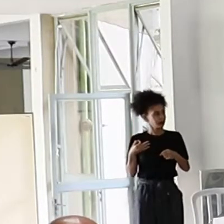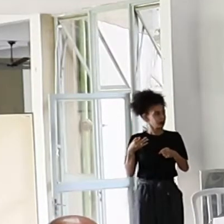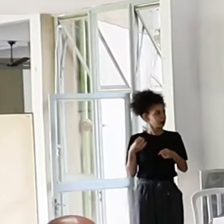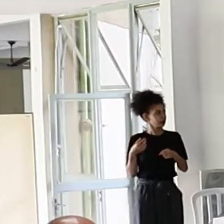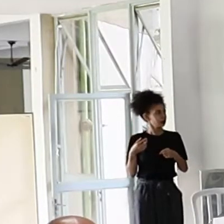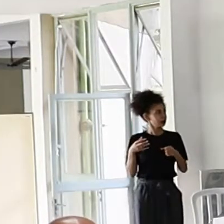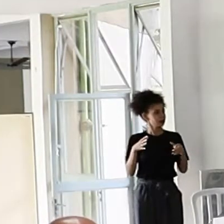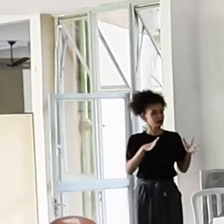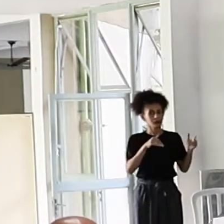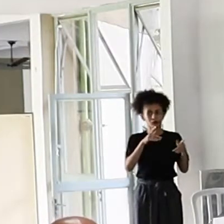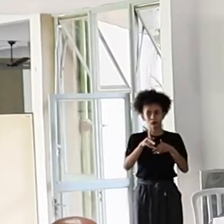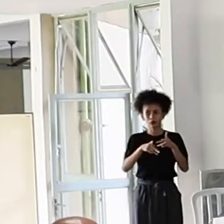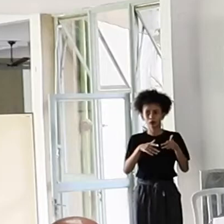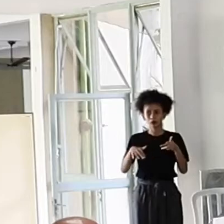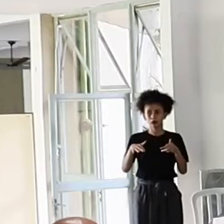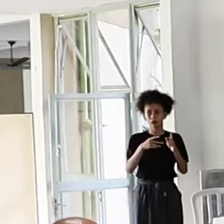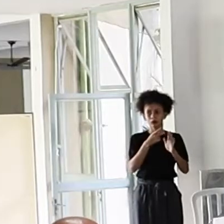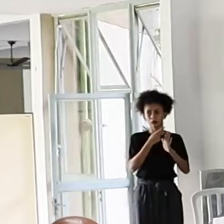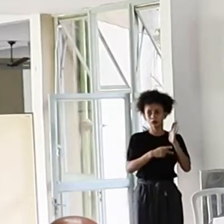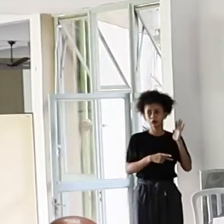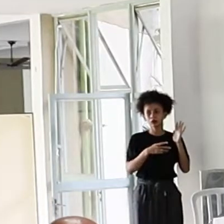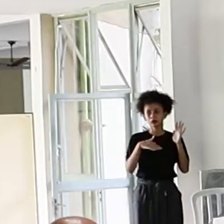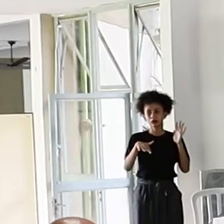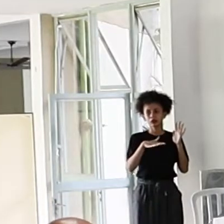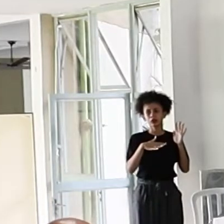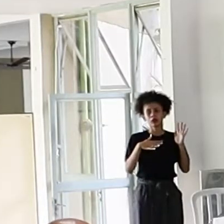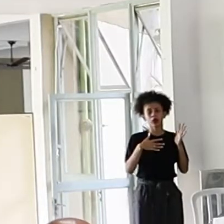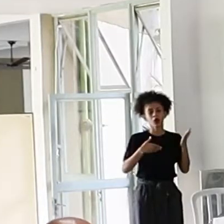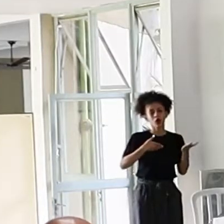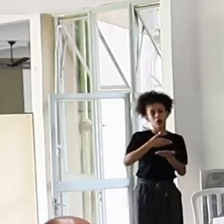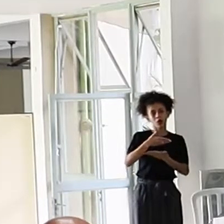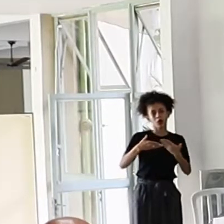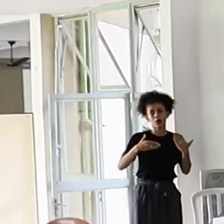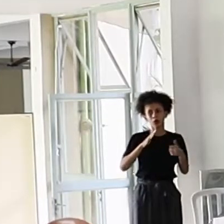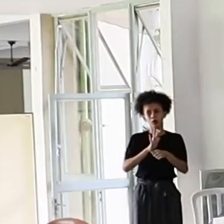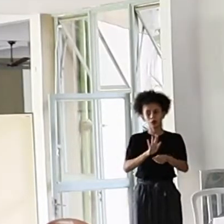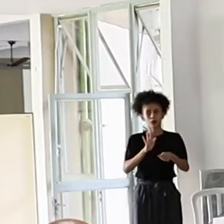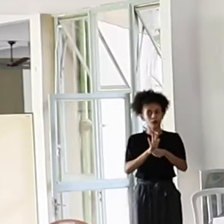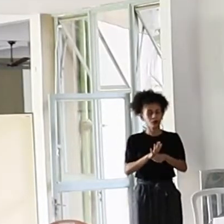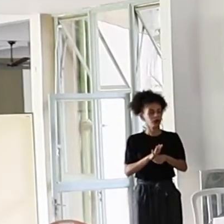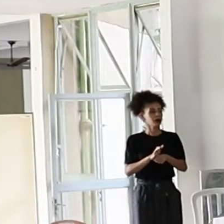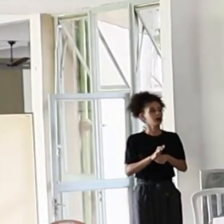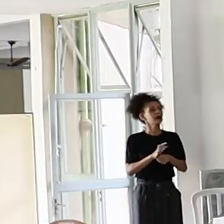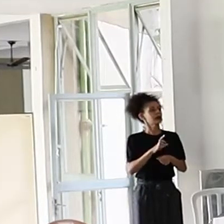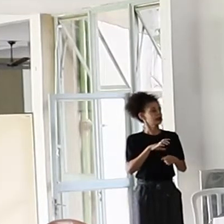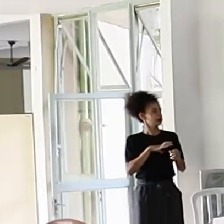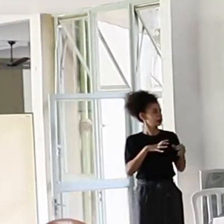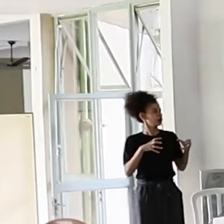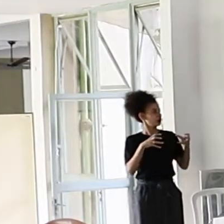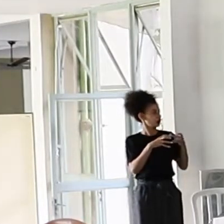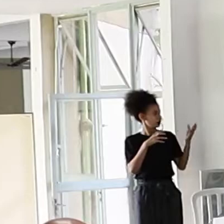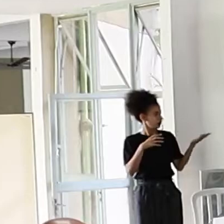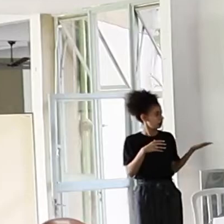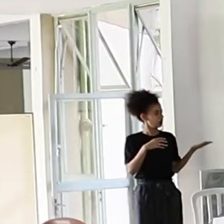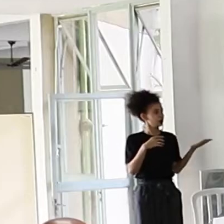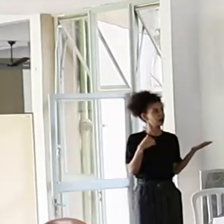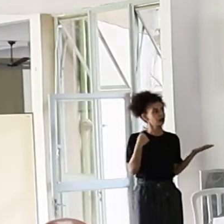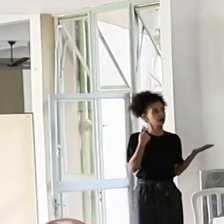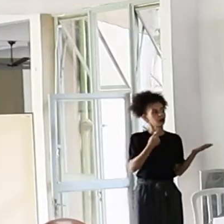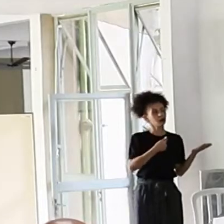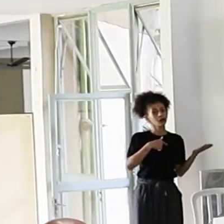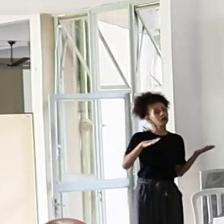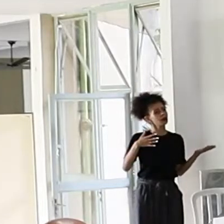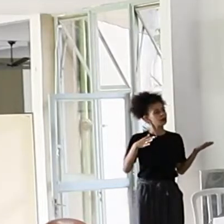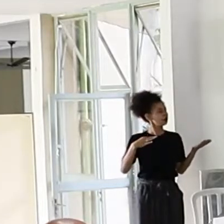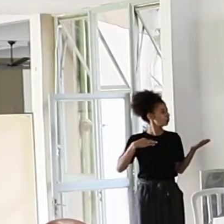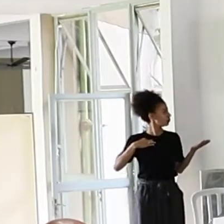Cris é chamar a população porque esse projeto é um projeto colaborativo existe uma equipe que tá aqui que a gente é